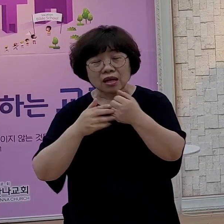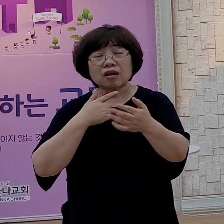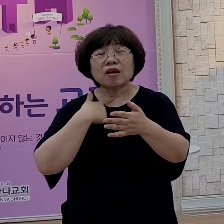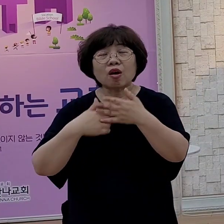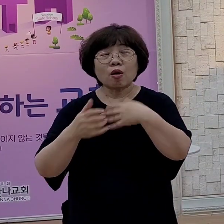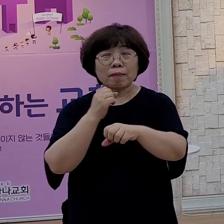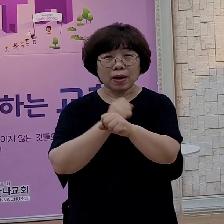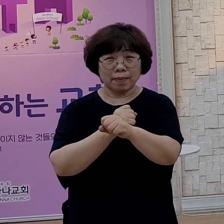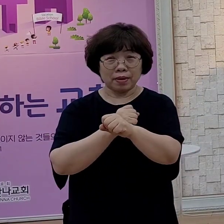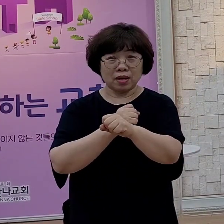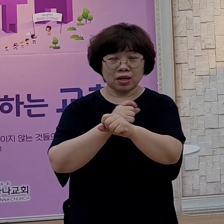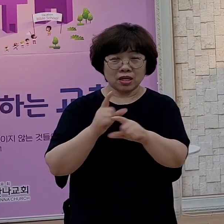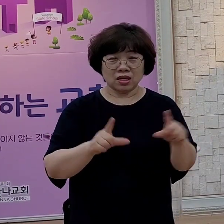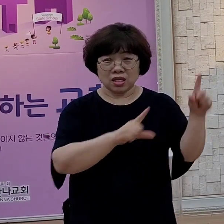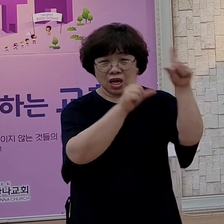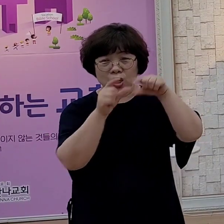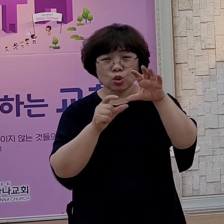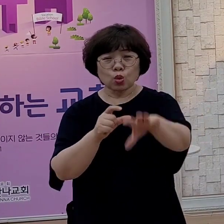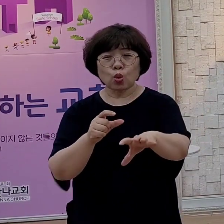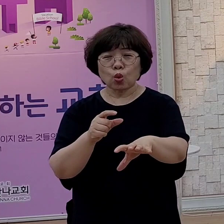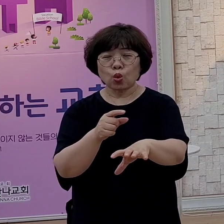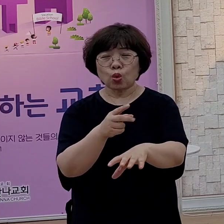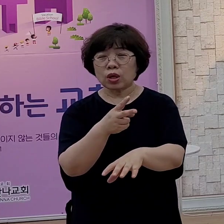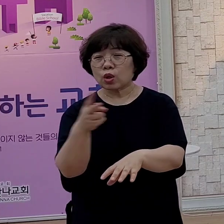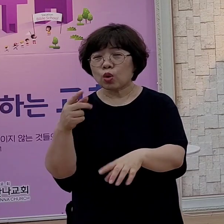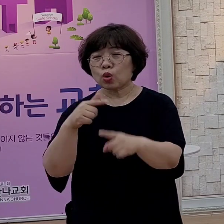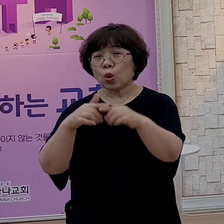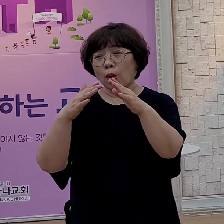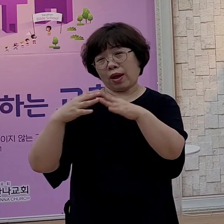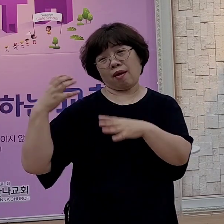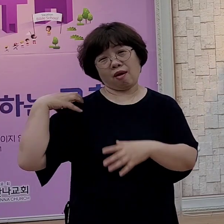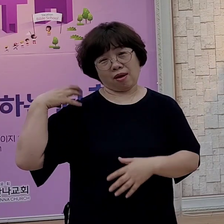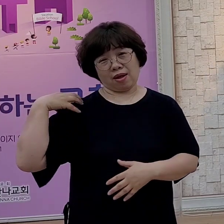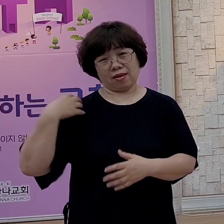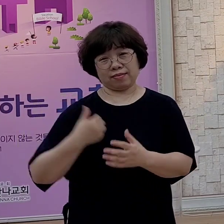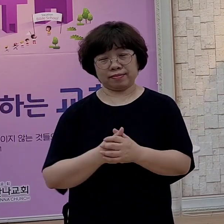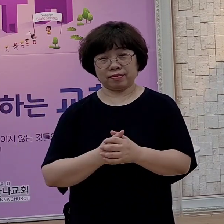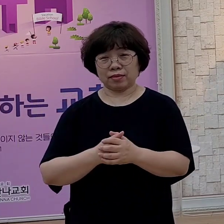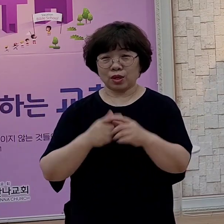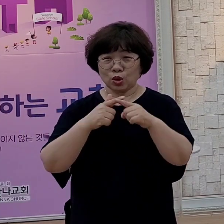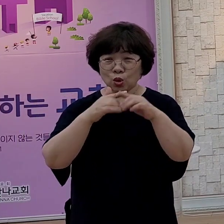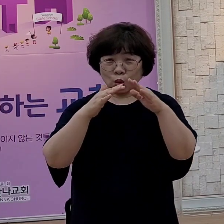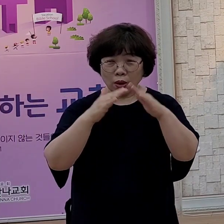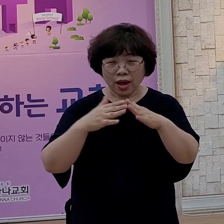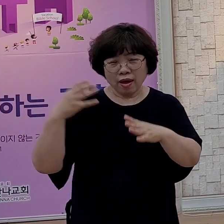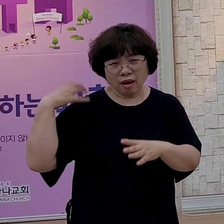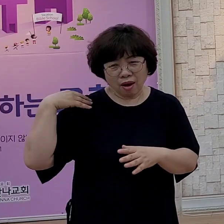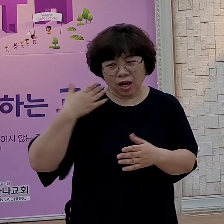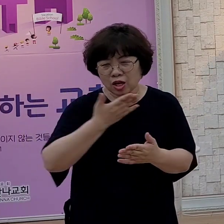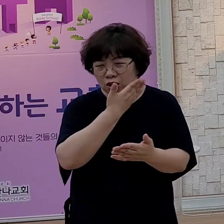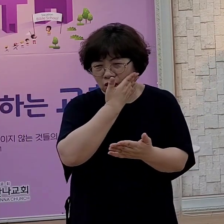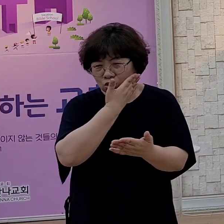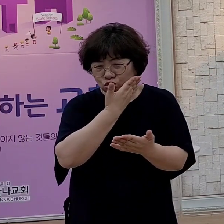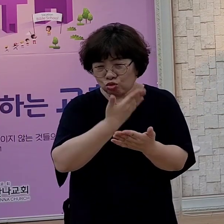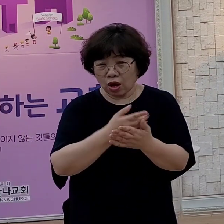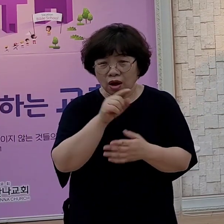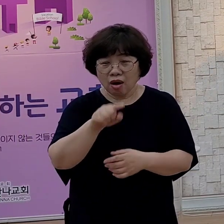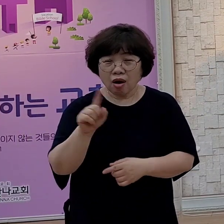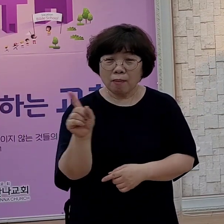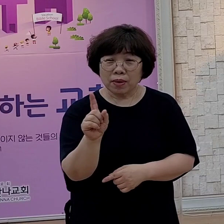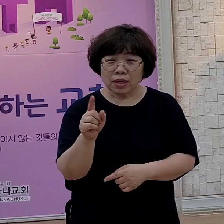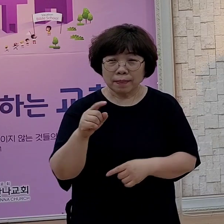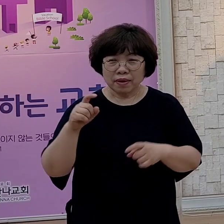게 이게 교회다. 교회가 하는 가장 위대한 일이 사나운 이리 같은 자들이 이렇게 온순한